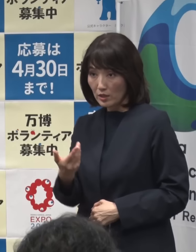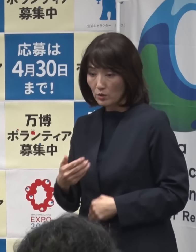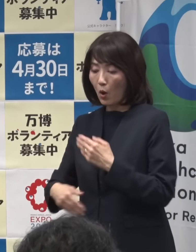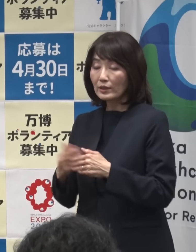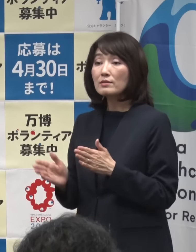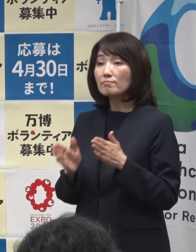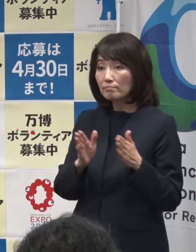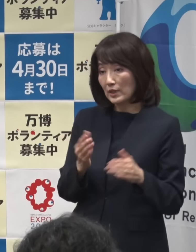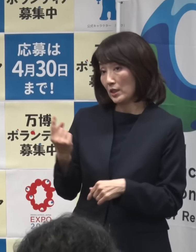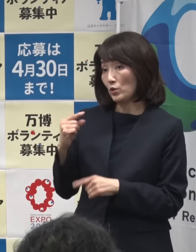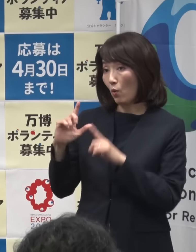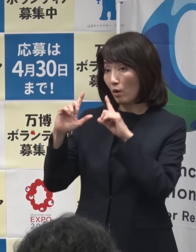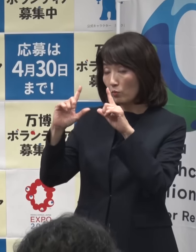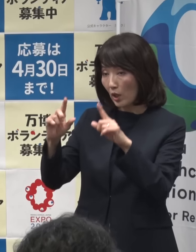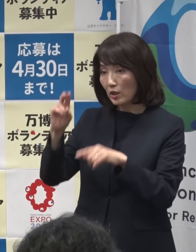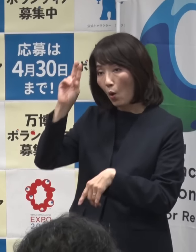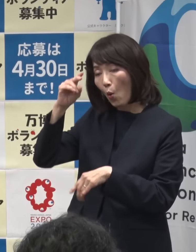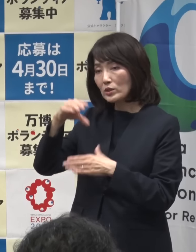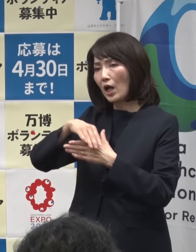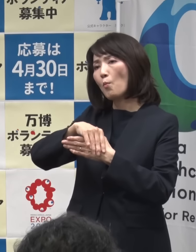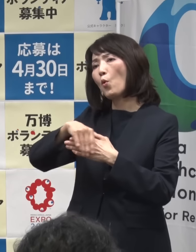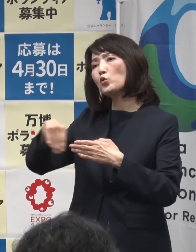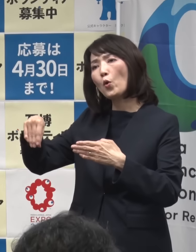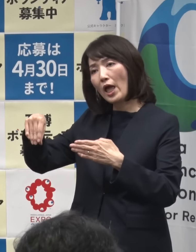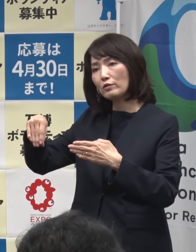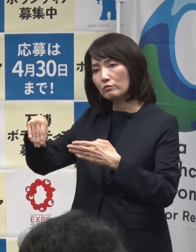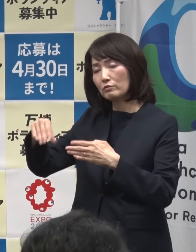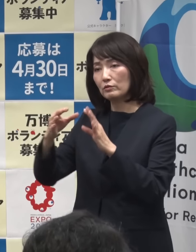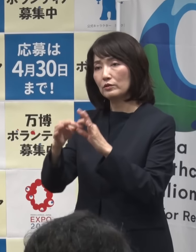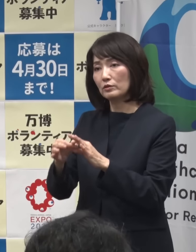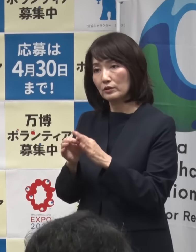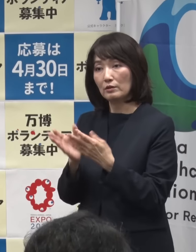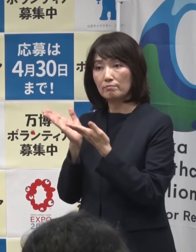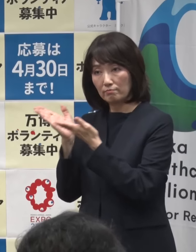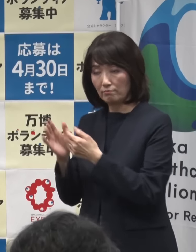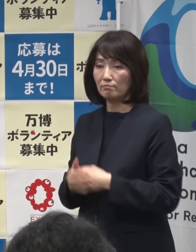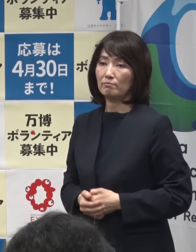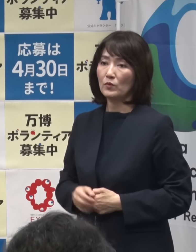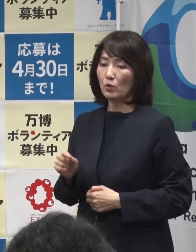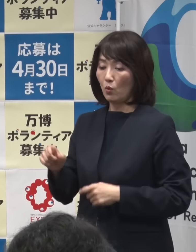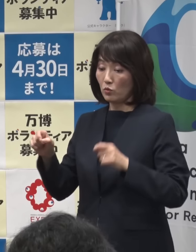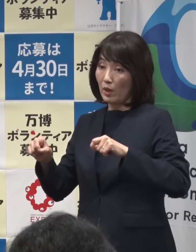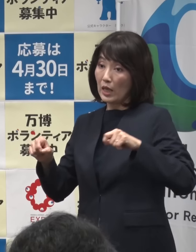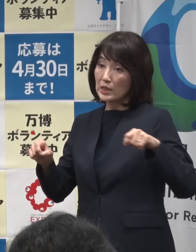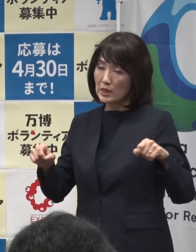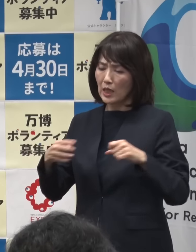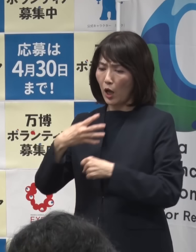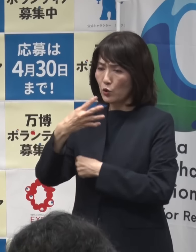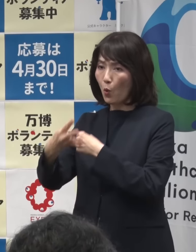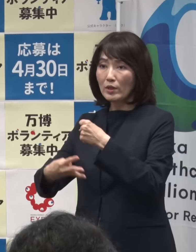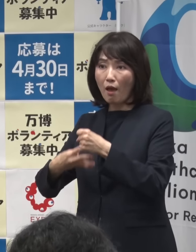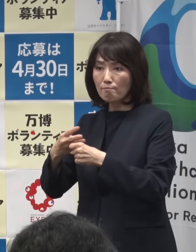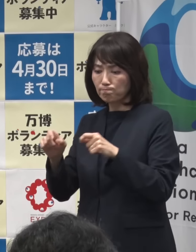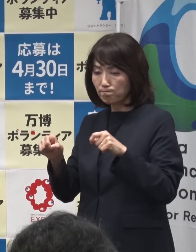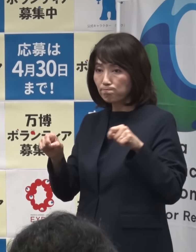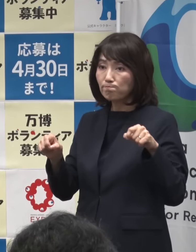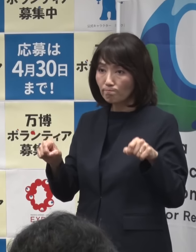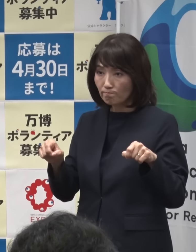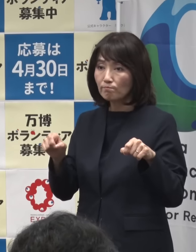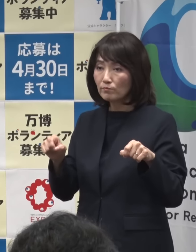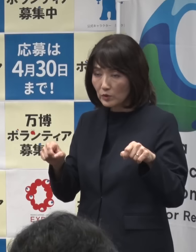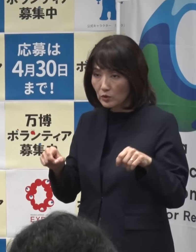、昨日発表のありました大阪モノレールの件、ちょっとお伺いをします。大阪モノレールの延伸が4年ほど延期になるという点、そ